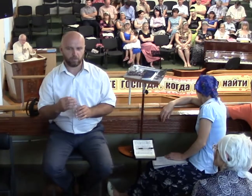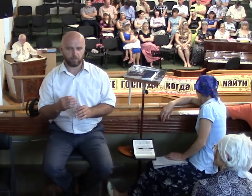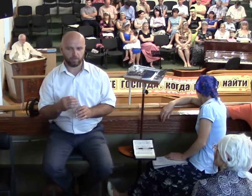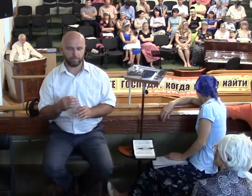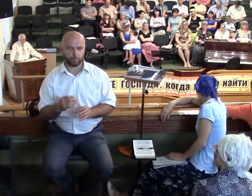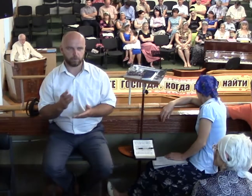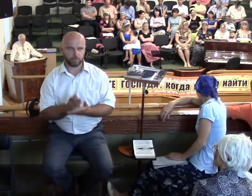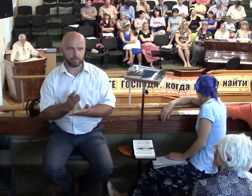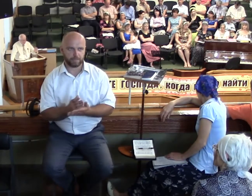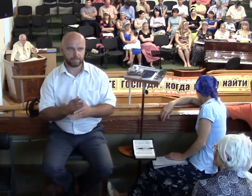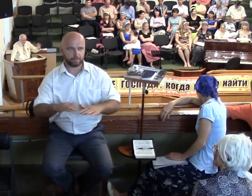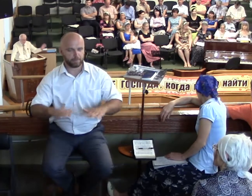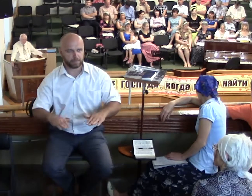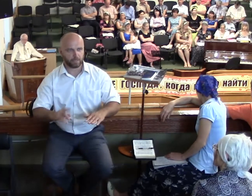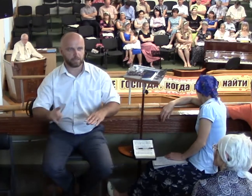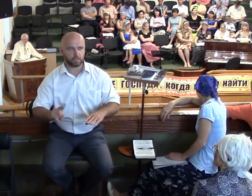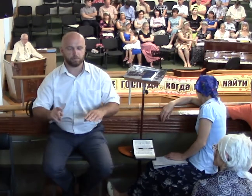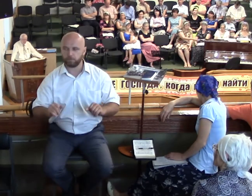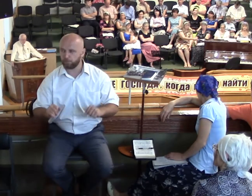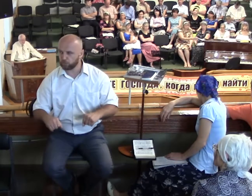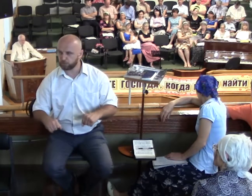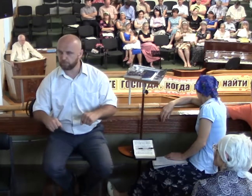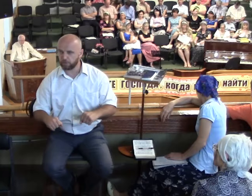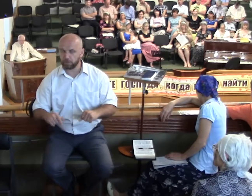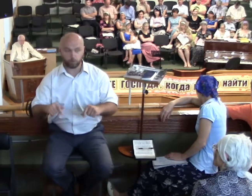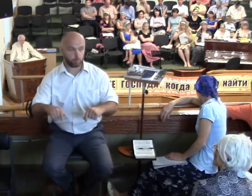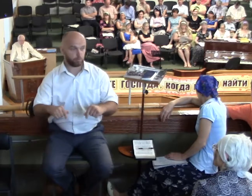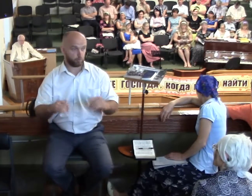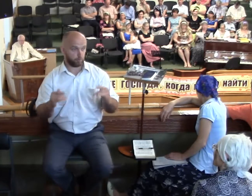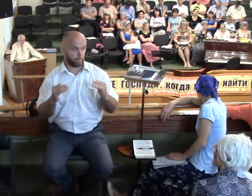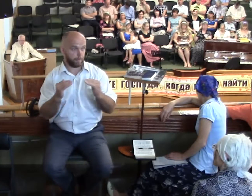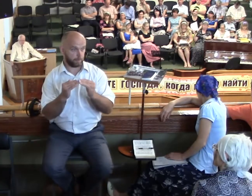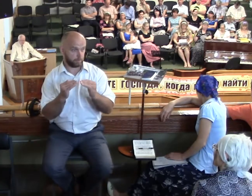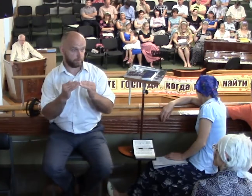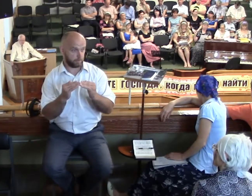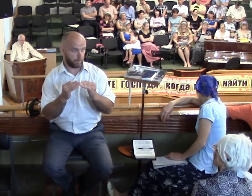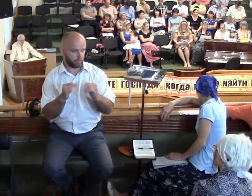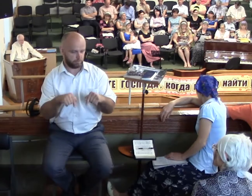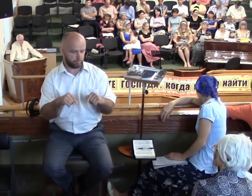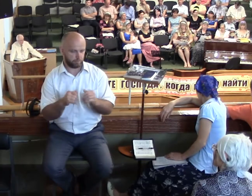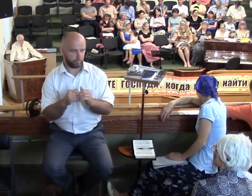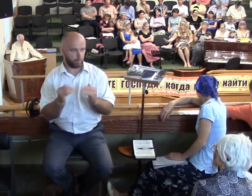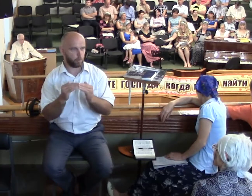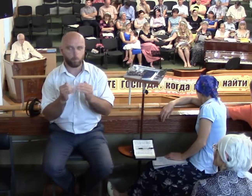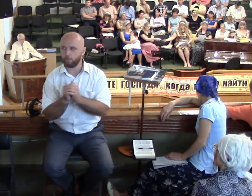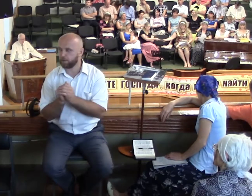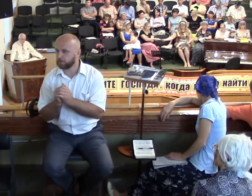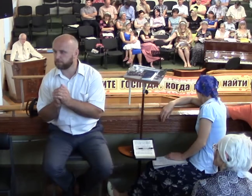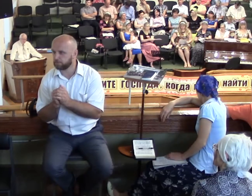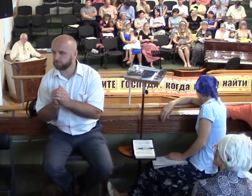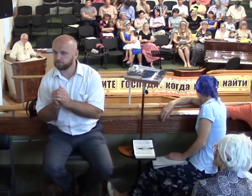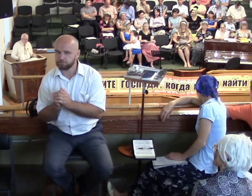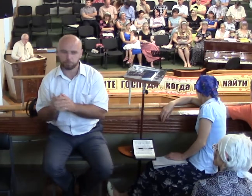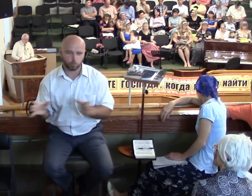есть места, где мы можем избегать, есть места, где мы не можем избегать. Первый псалом,